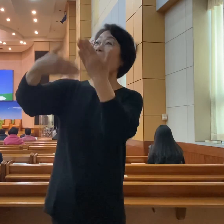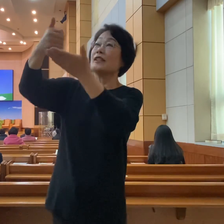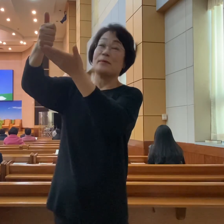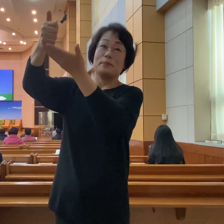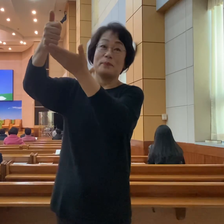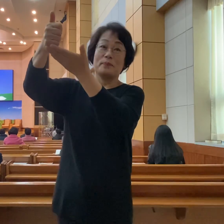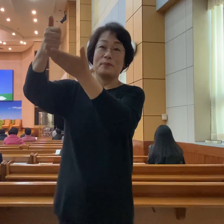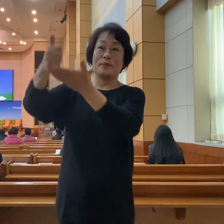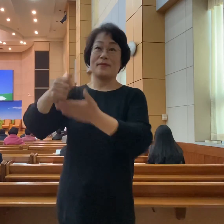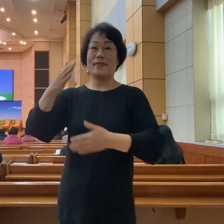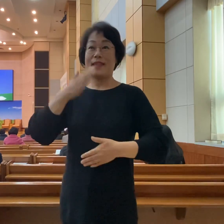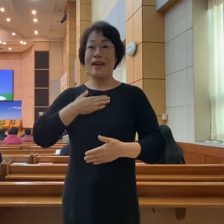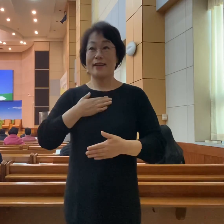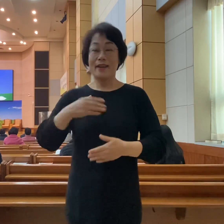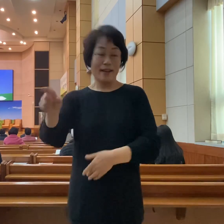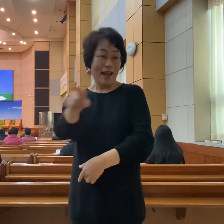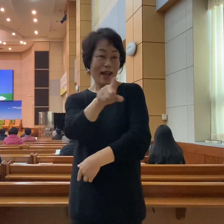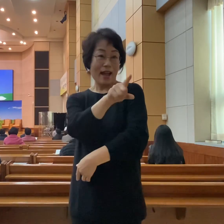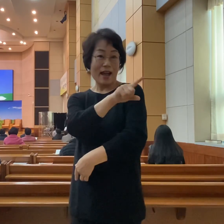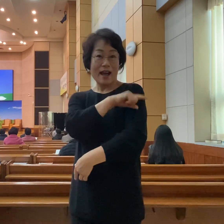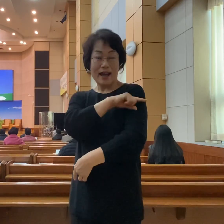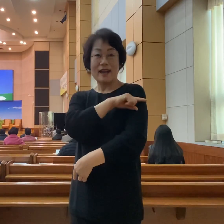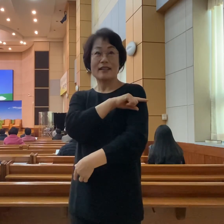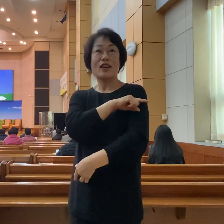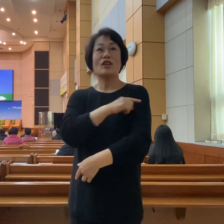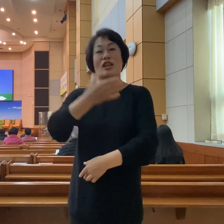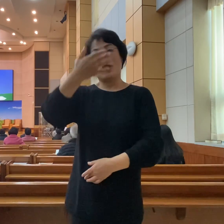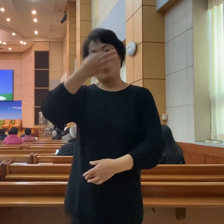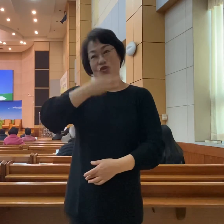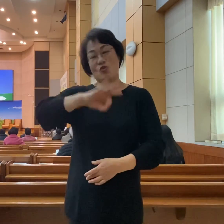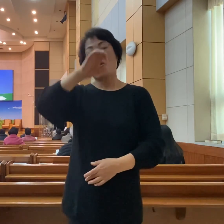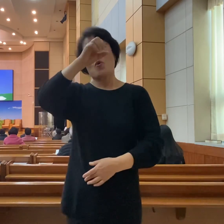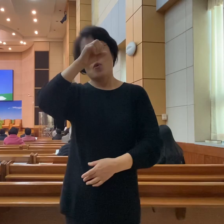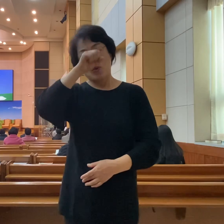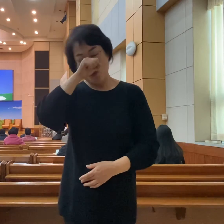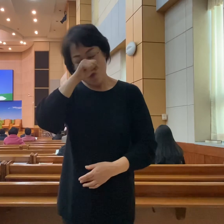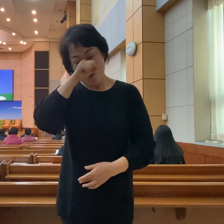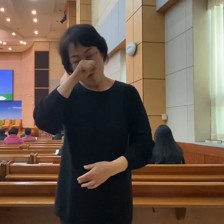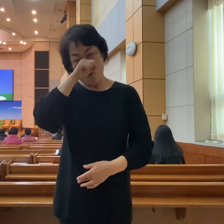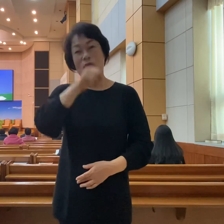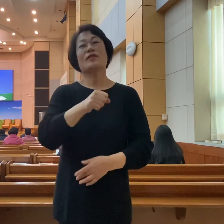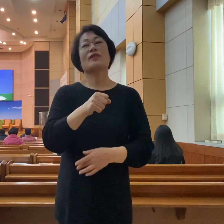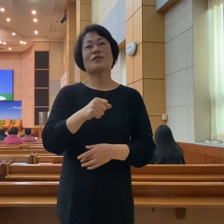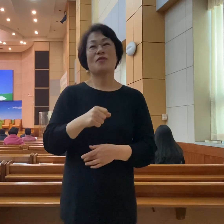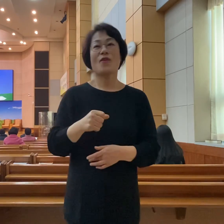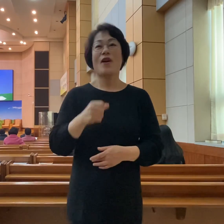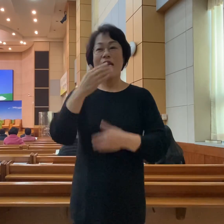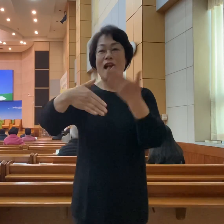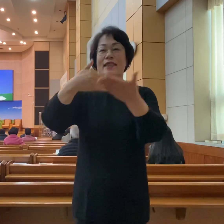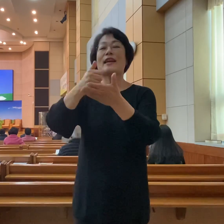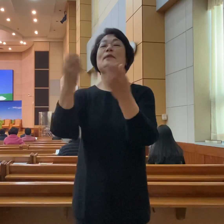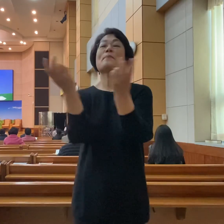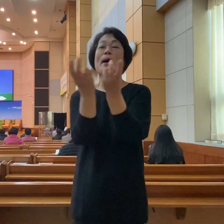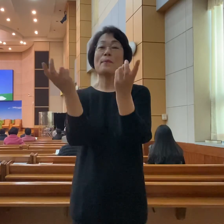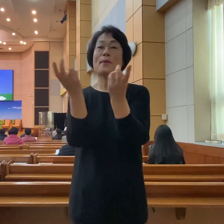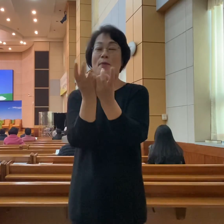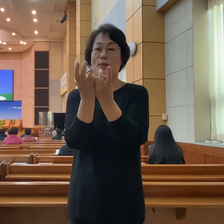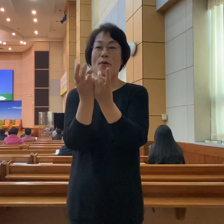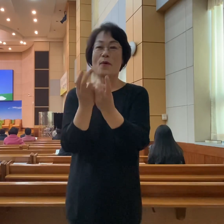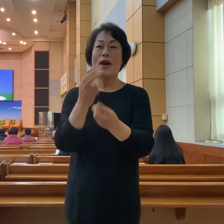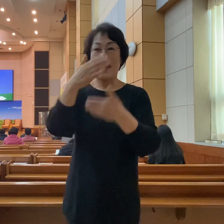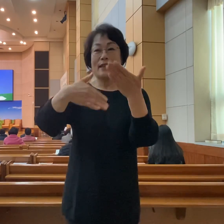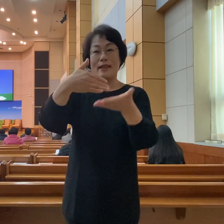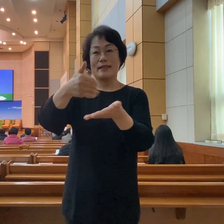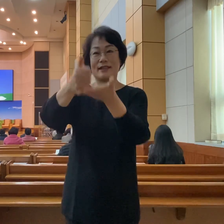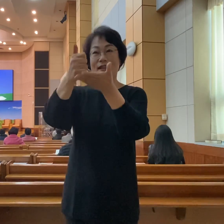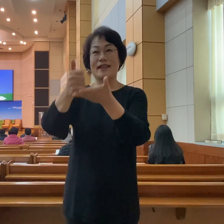하나님이니까 나에게 가장 유익되게 적합하게 하나님의 방법으로